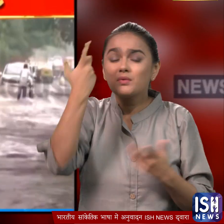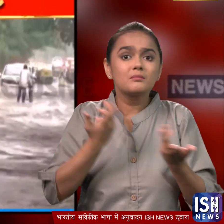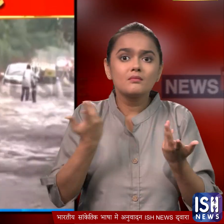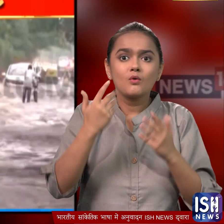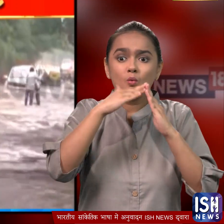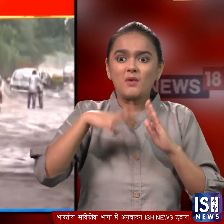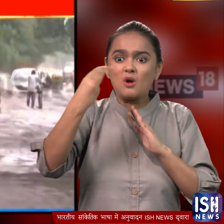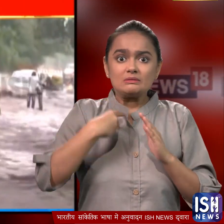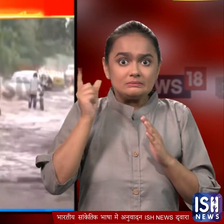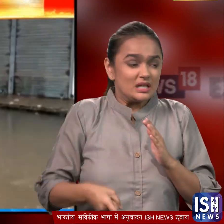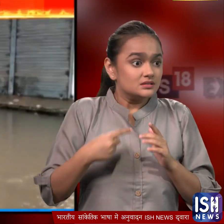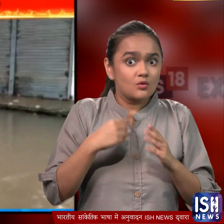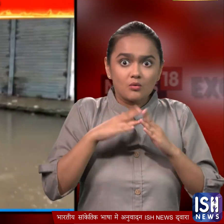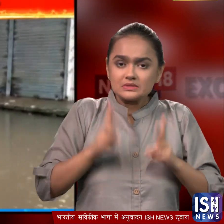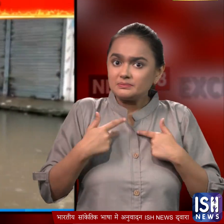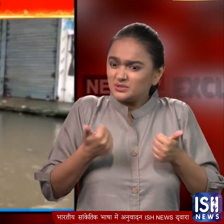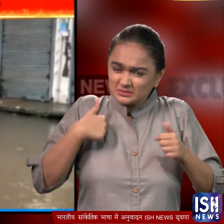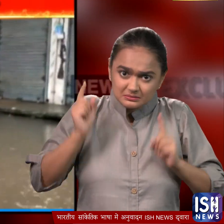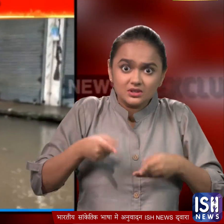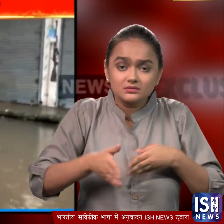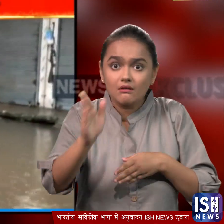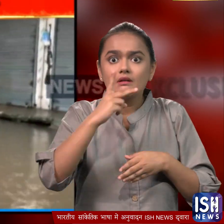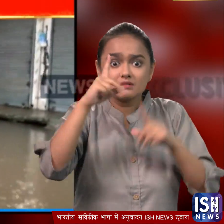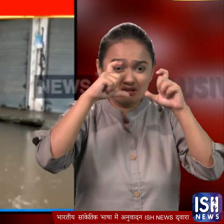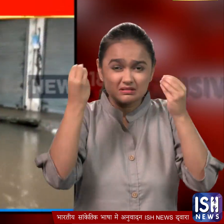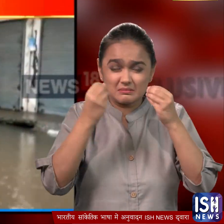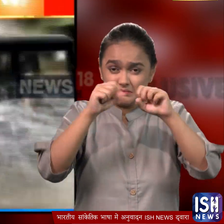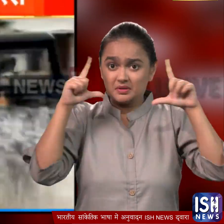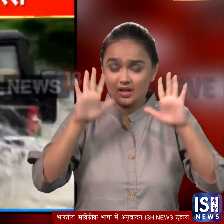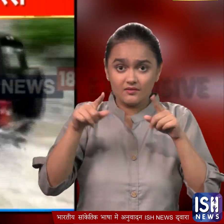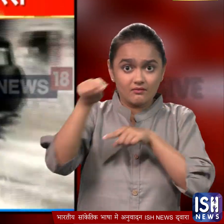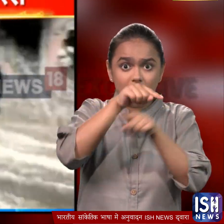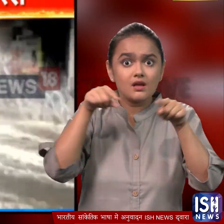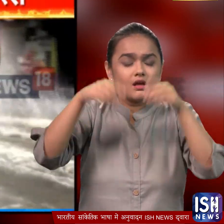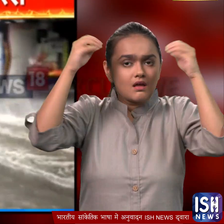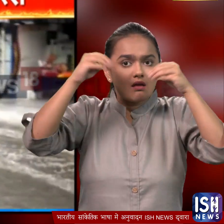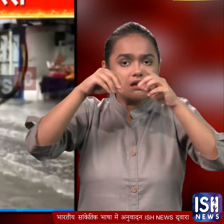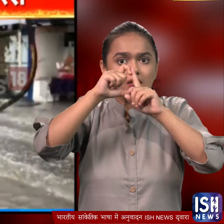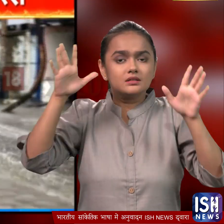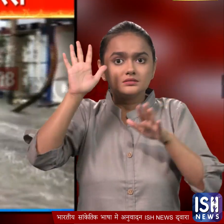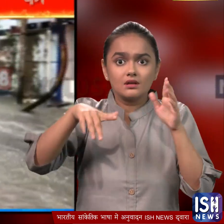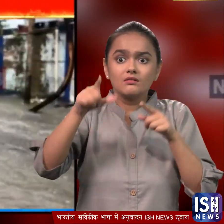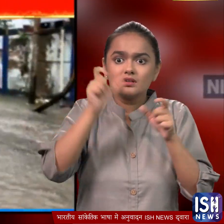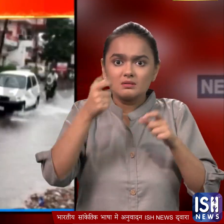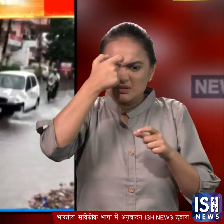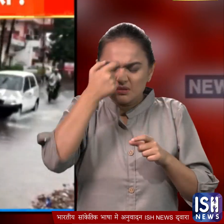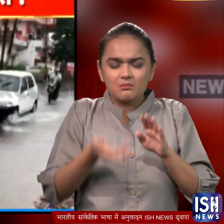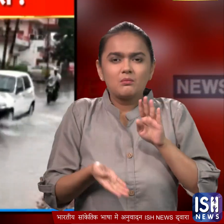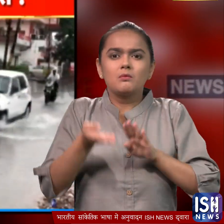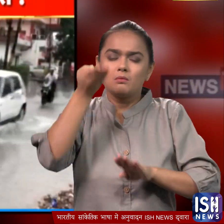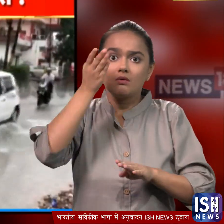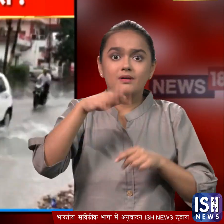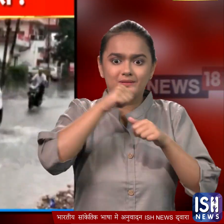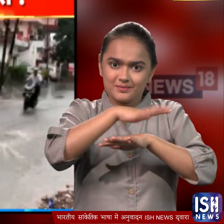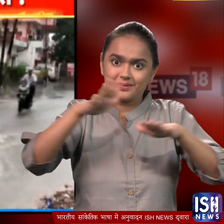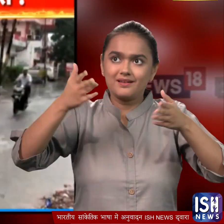जिन्हें अपने घरों से बाहर निकलना पड़ा। ऐसी ही तस्वीरें हरदोई से भी सामने आईं। वहां भी भारी बारिश के बाद लोगों की मुसीबतें बढ़ गईं। पानी में